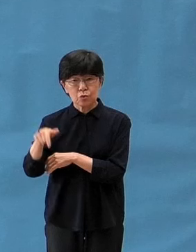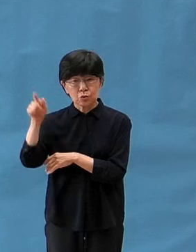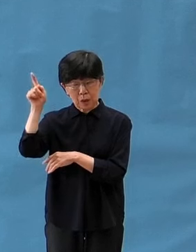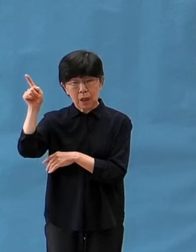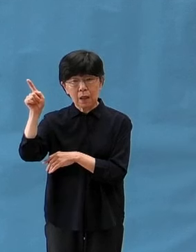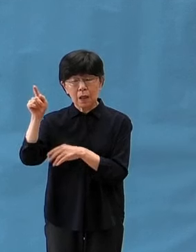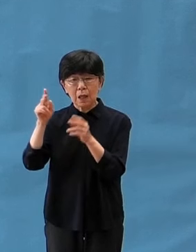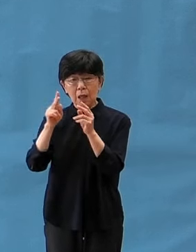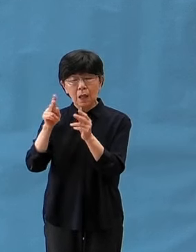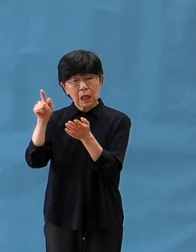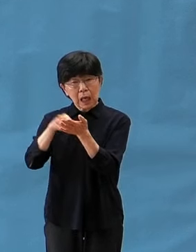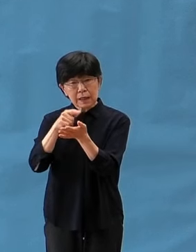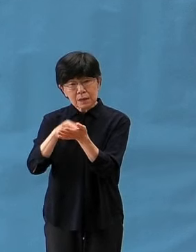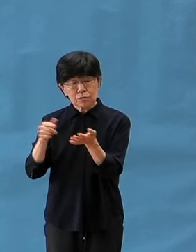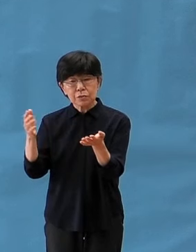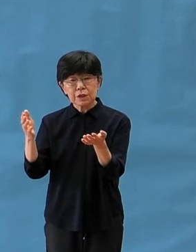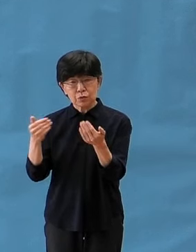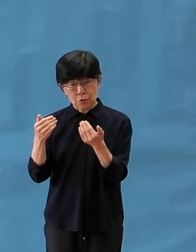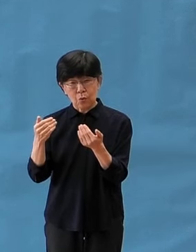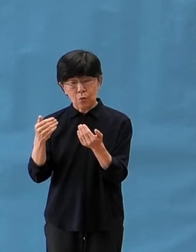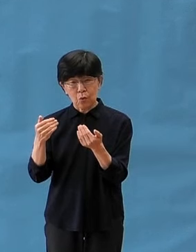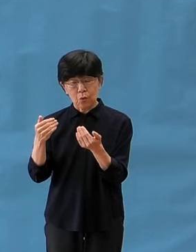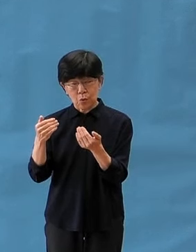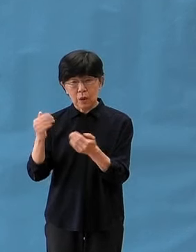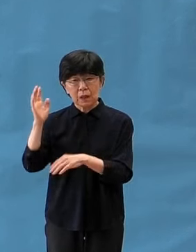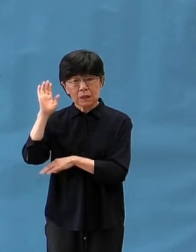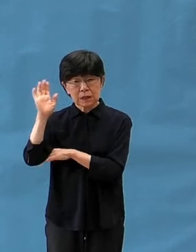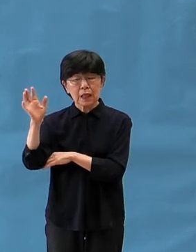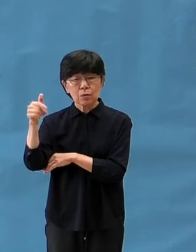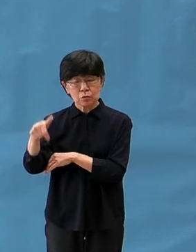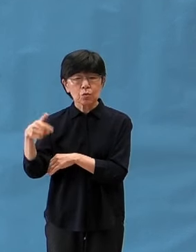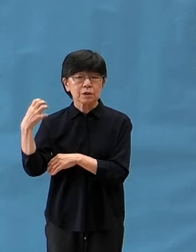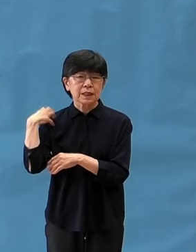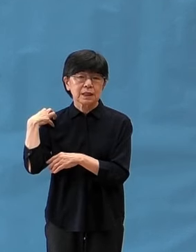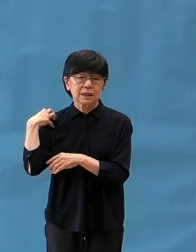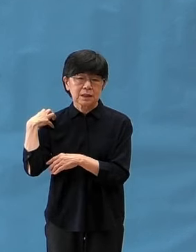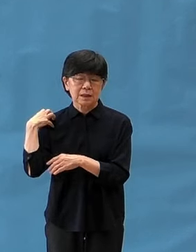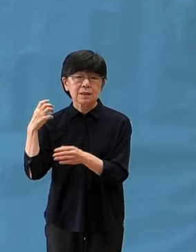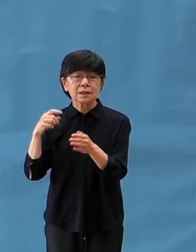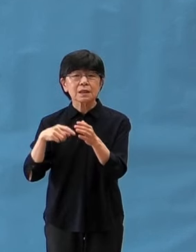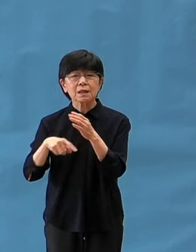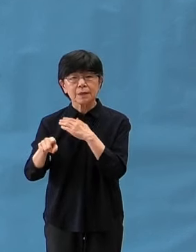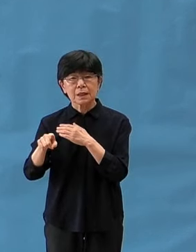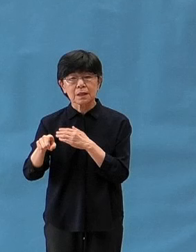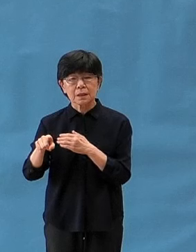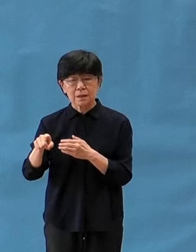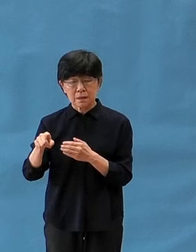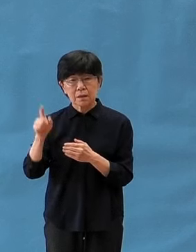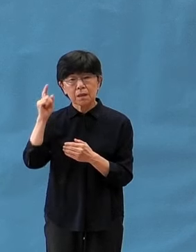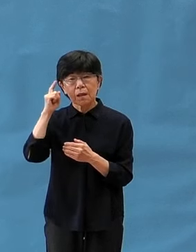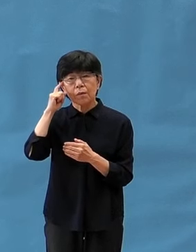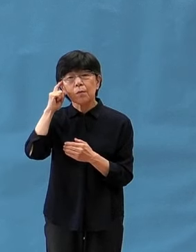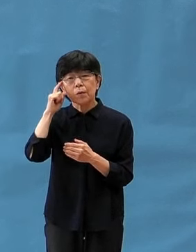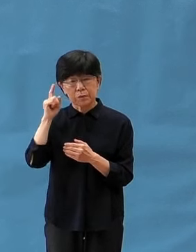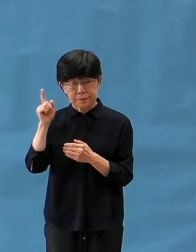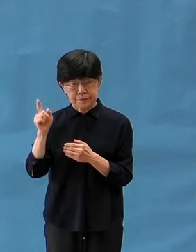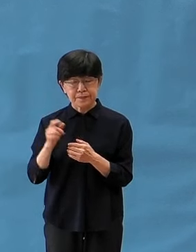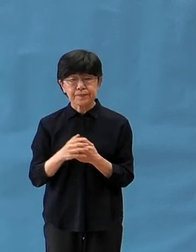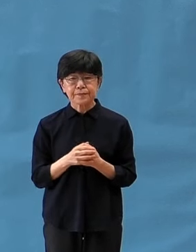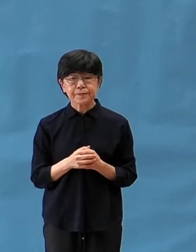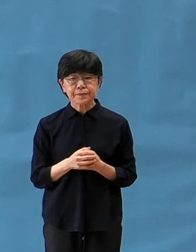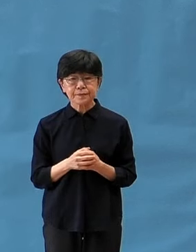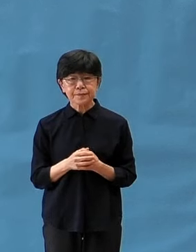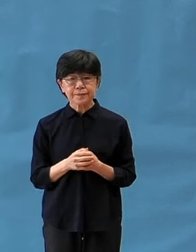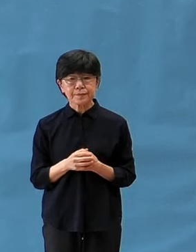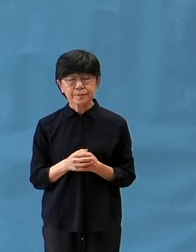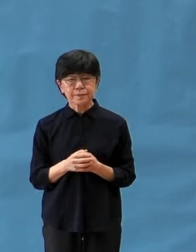なきゃいけないという責任を政府が負っているというのが、その論理的な整理じゃないかと私は思っています。